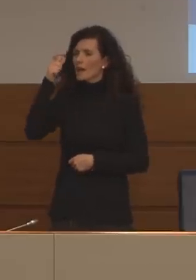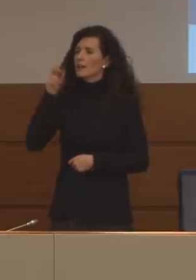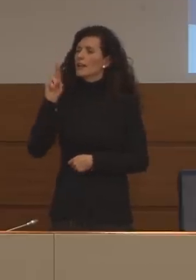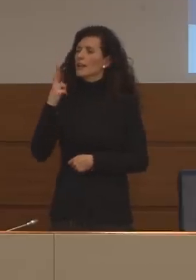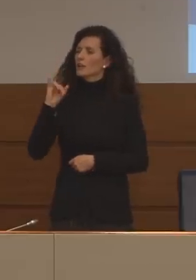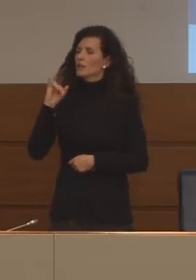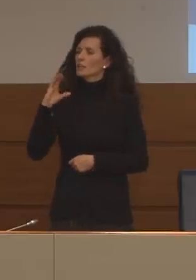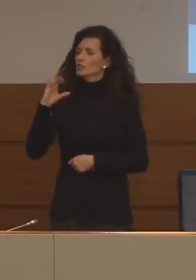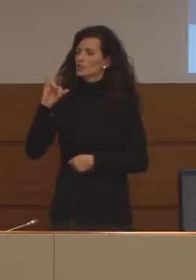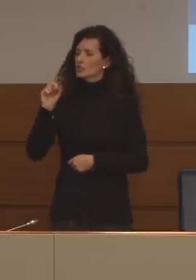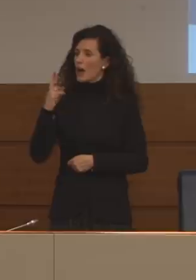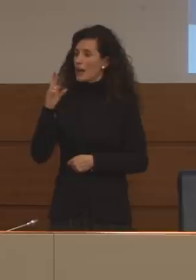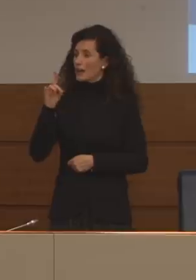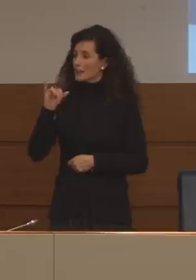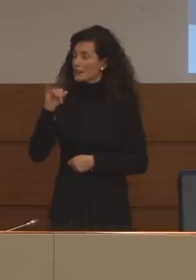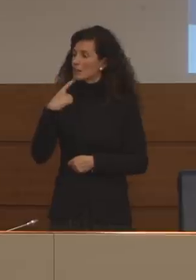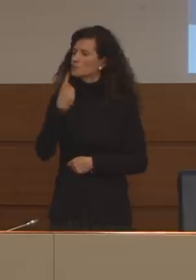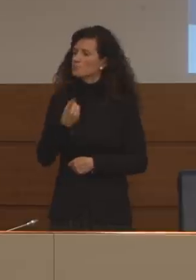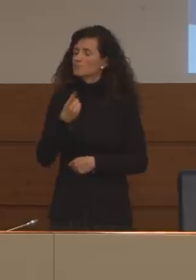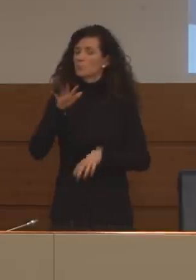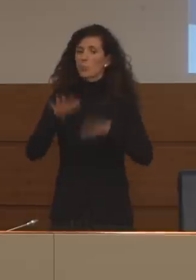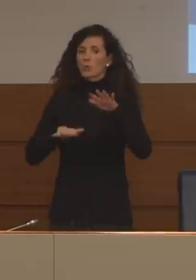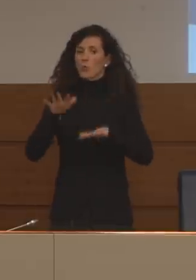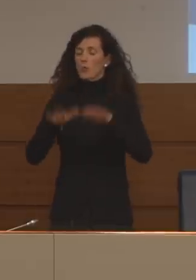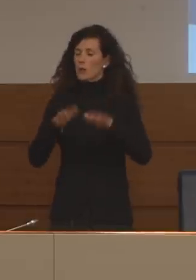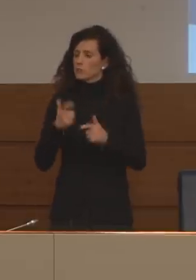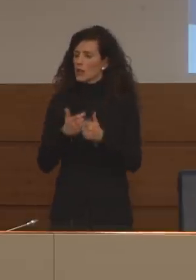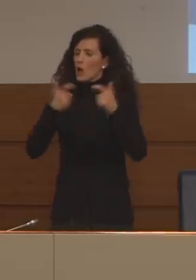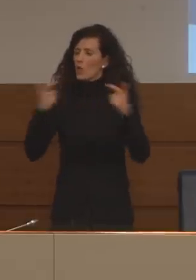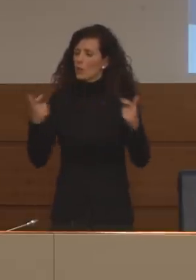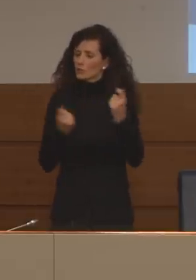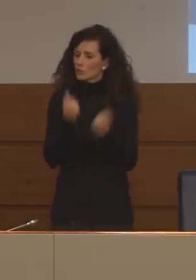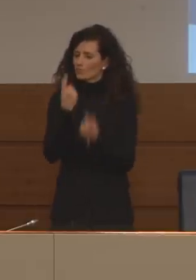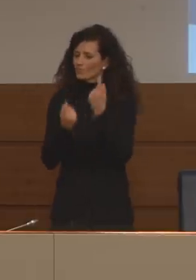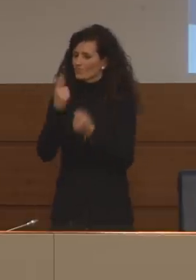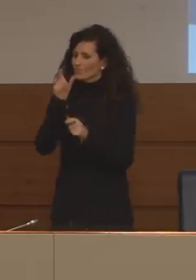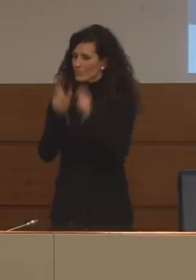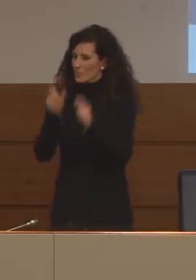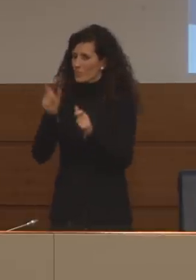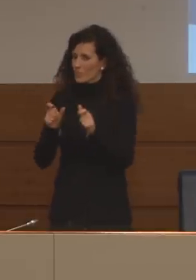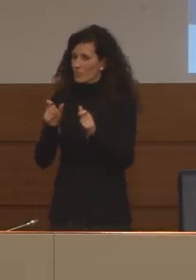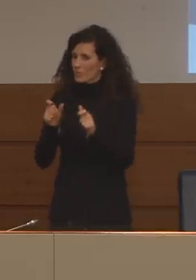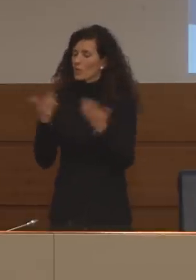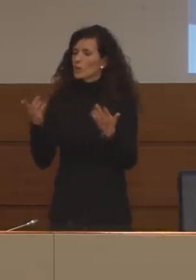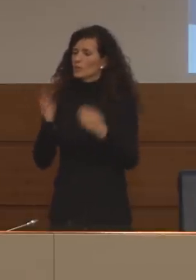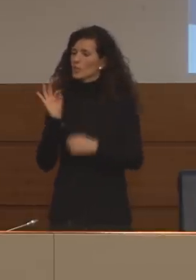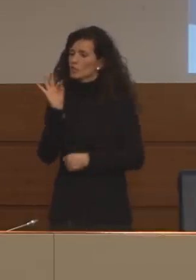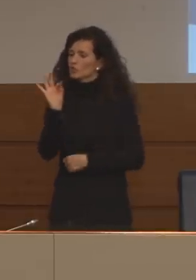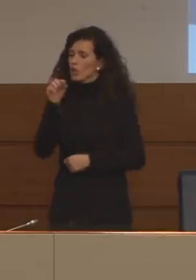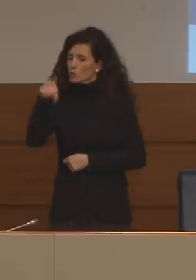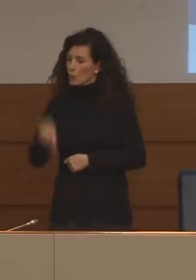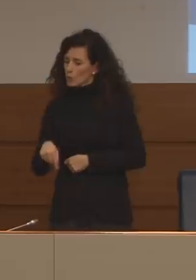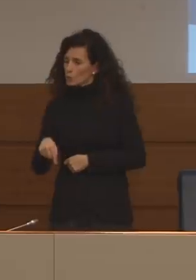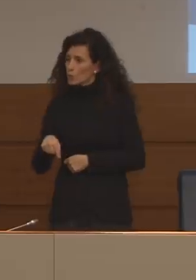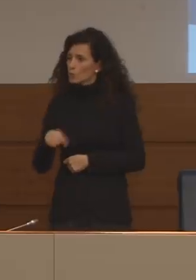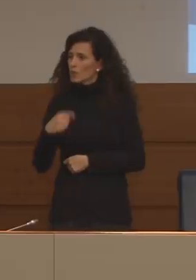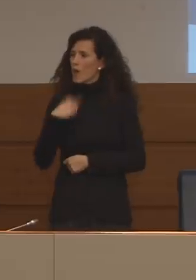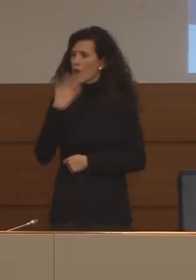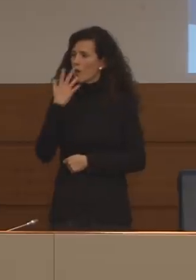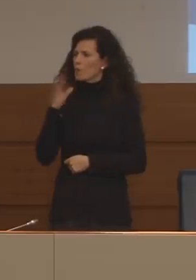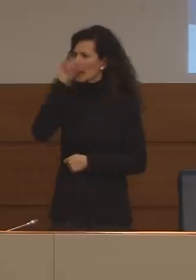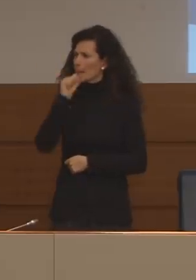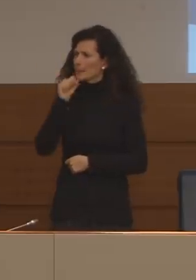probabile aumento dei casi per questa e la prossima settimana al centro sud volevo capire se è un'ipotesi